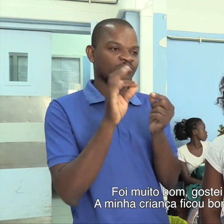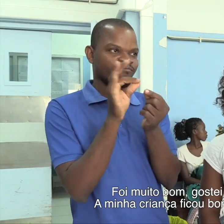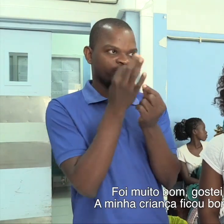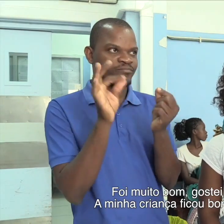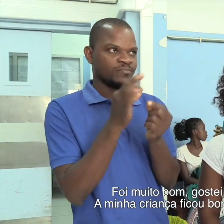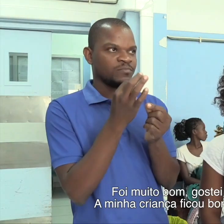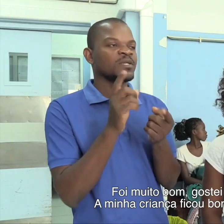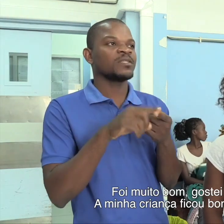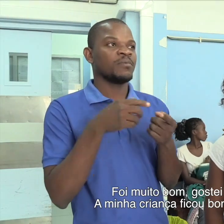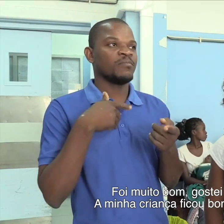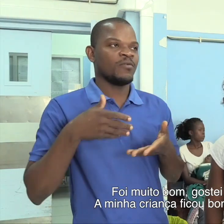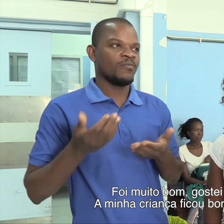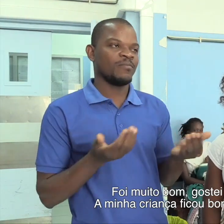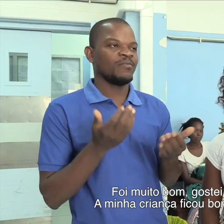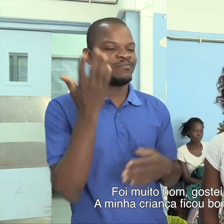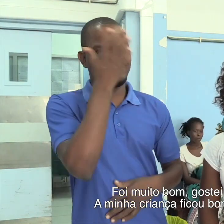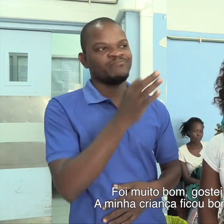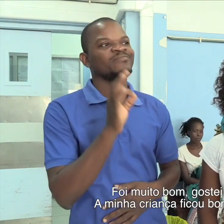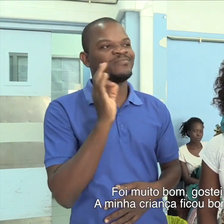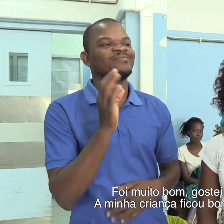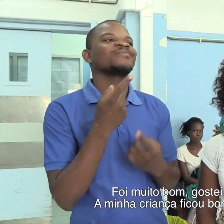Minha criança ficou bonita, diferente.